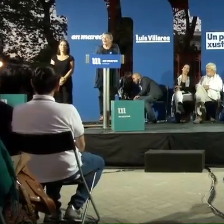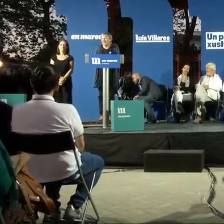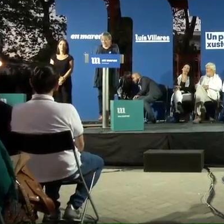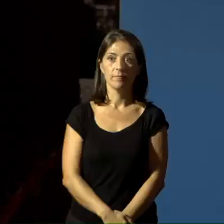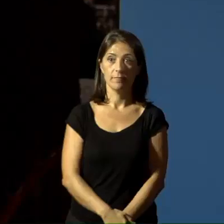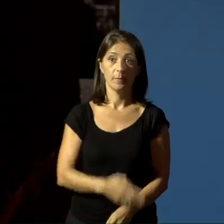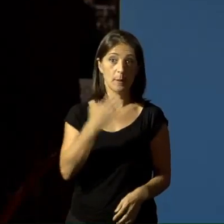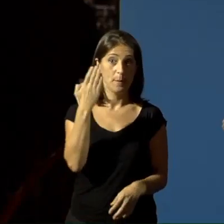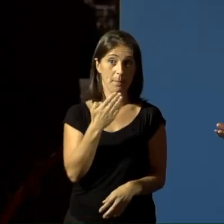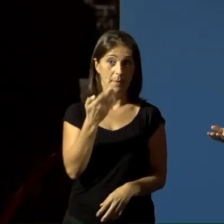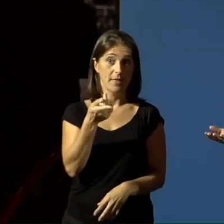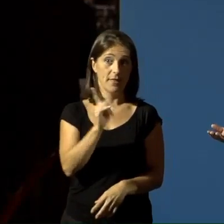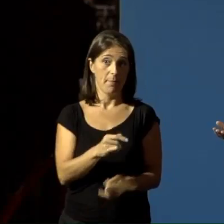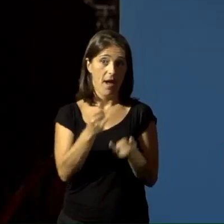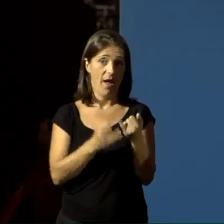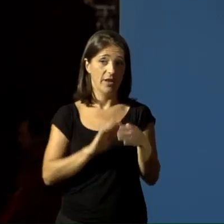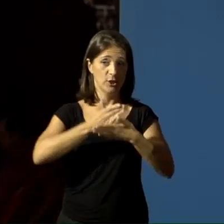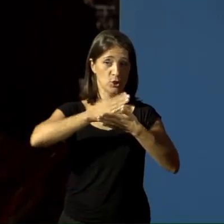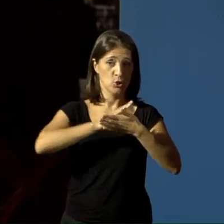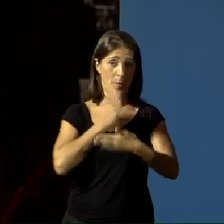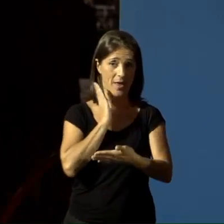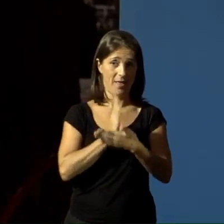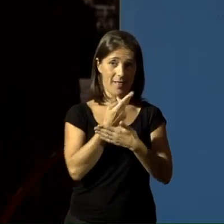O B que vai no medio da palabra sobre.